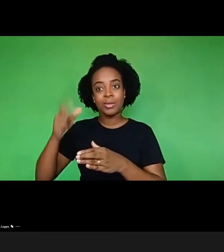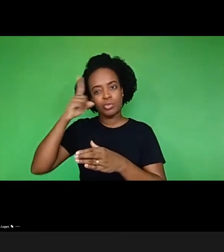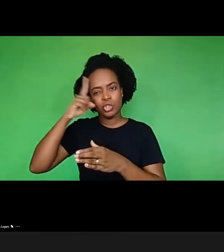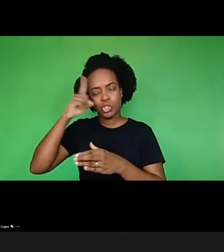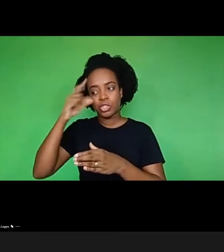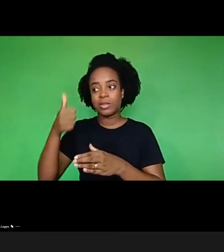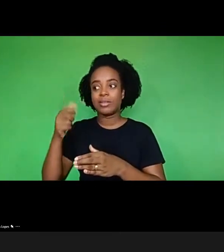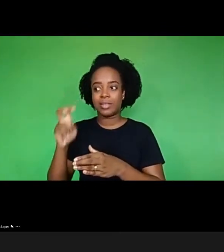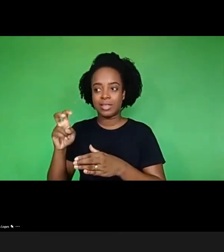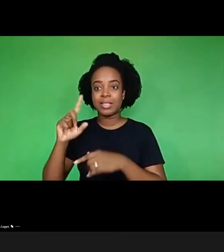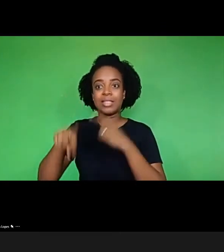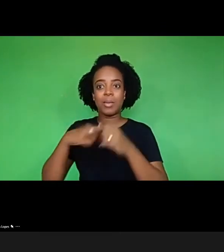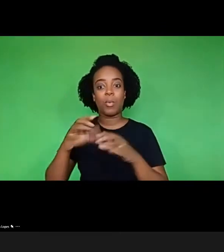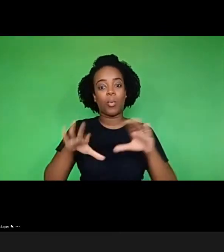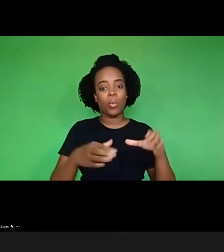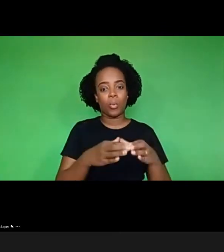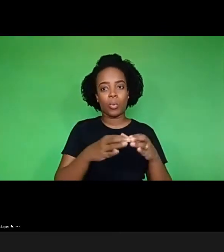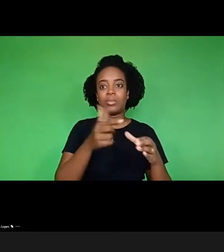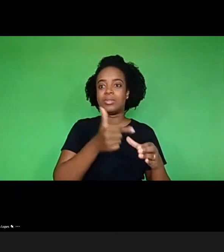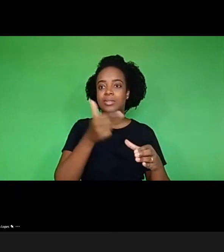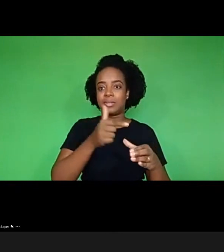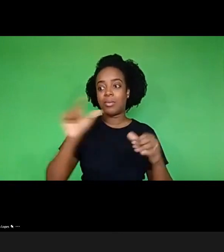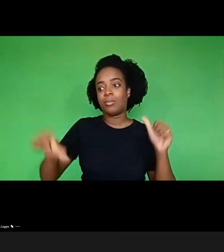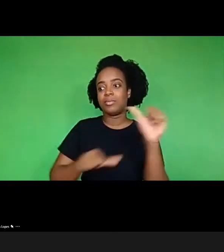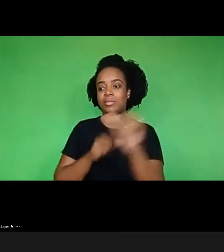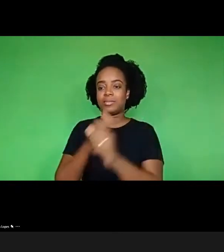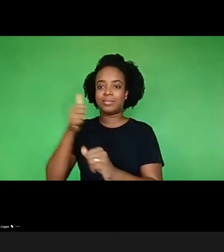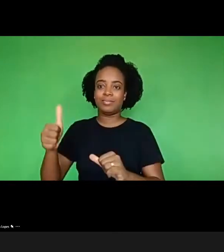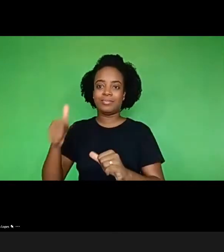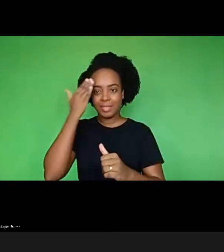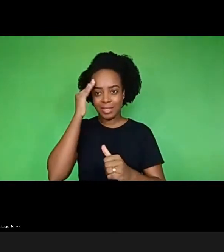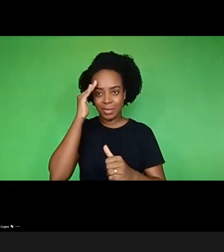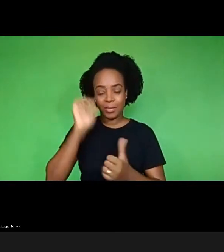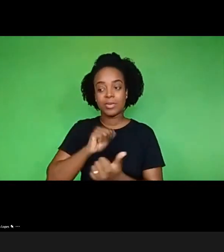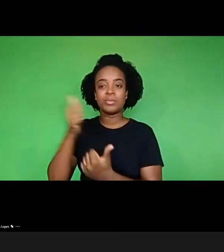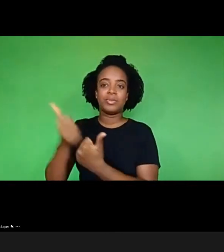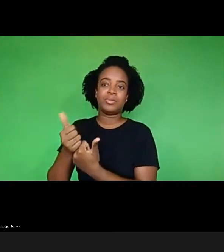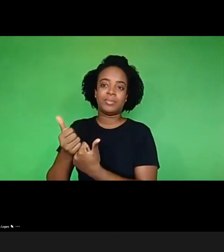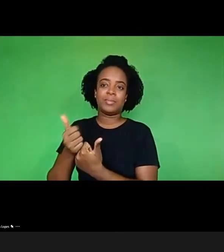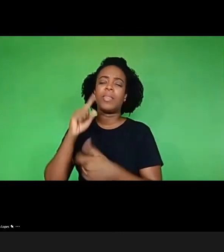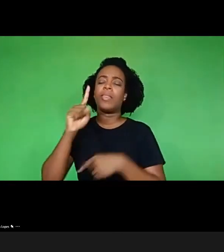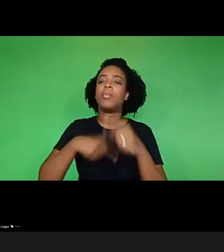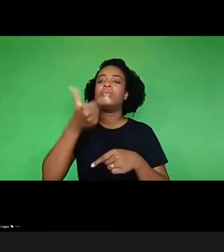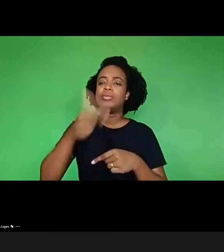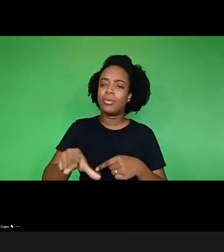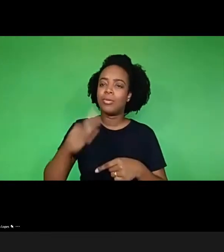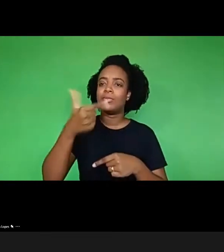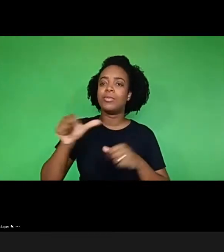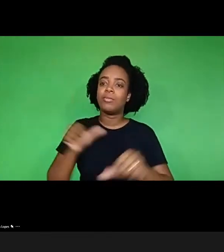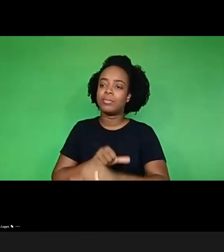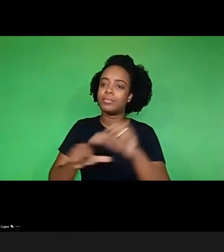professores. Depois volta e repete, e vai repetindo, tá? Até o final do semestre.